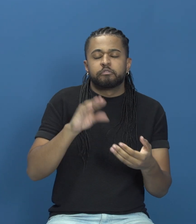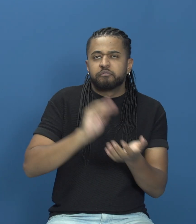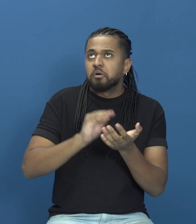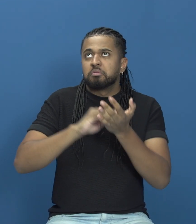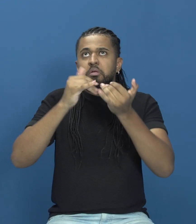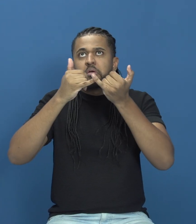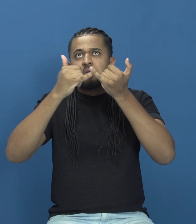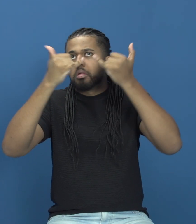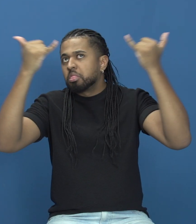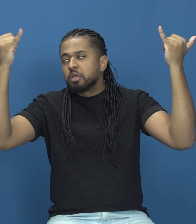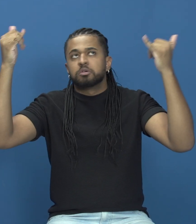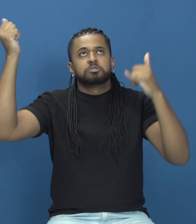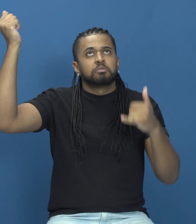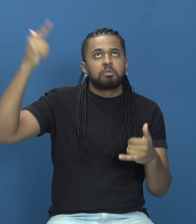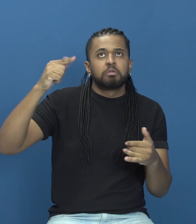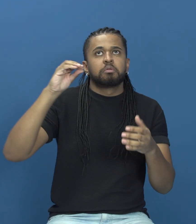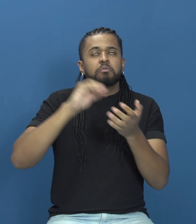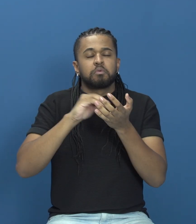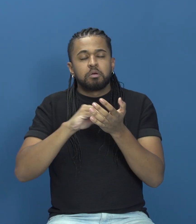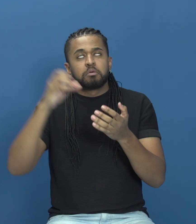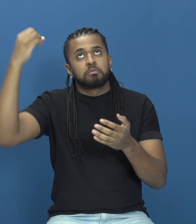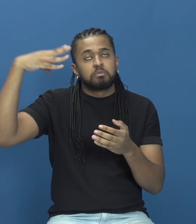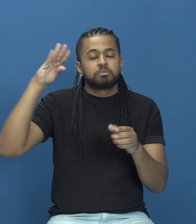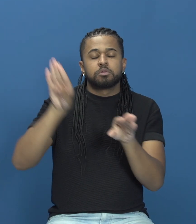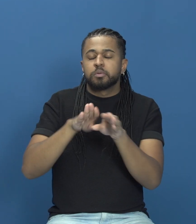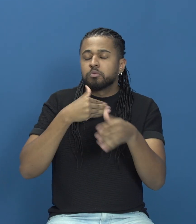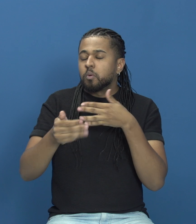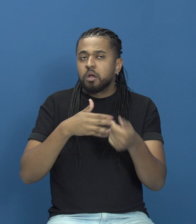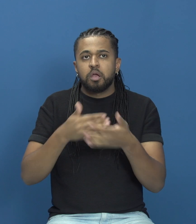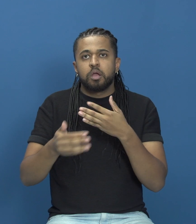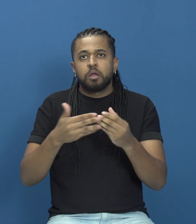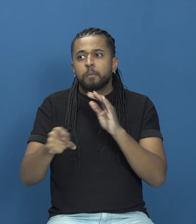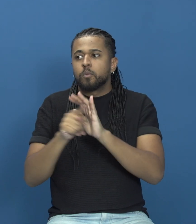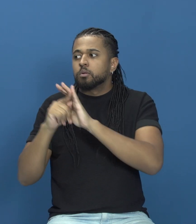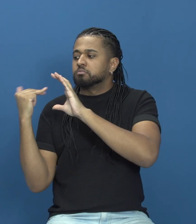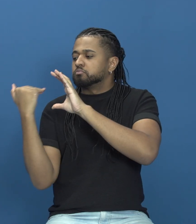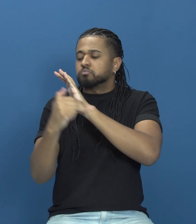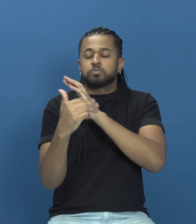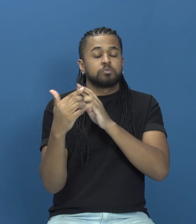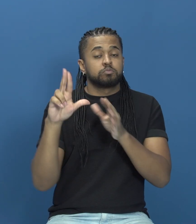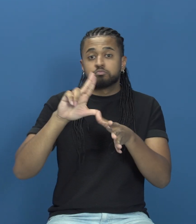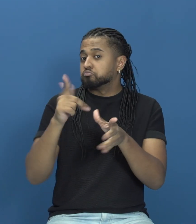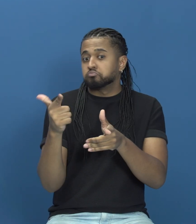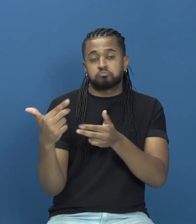de energia elétrica, bem como outros fatores que impossibilitem a transferência de dados.